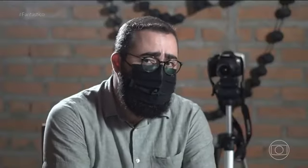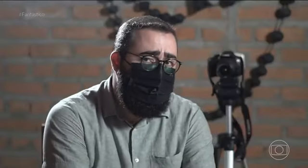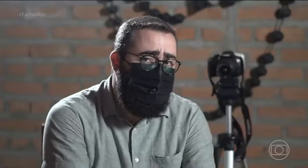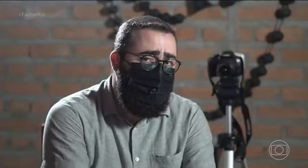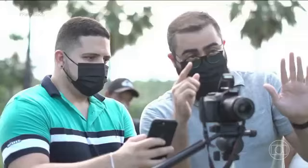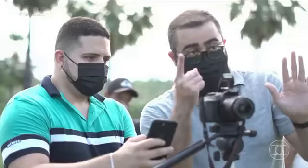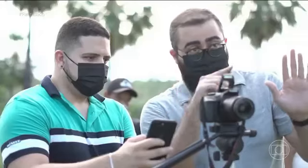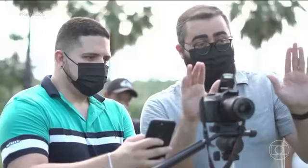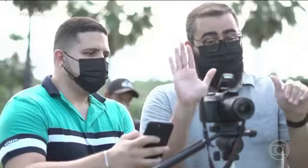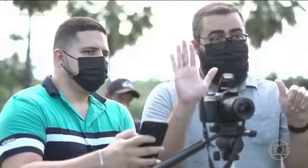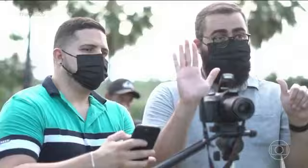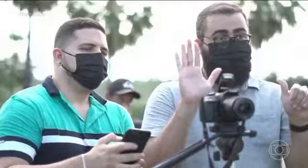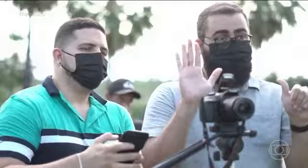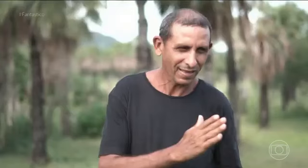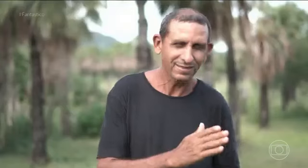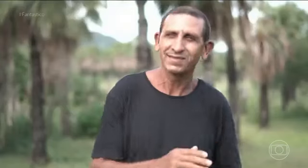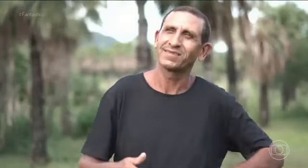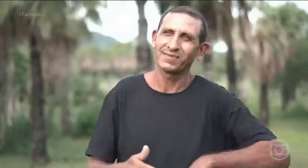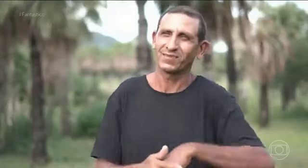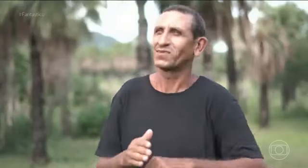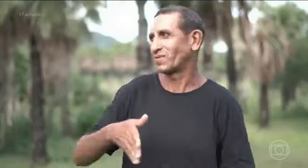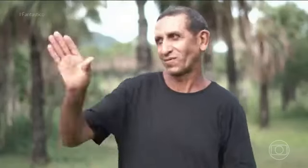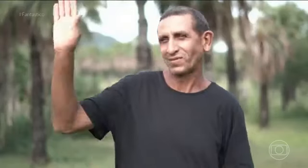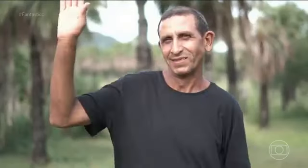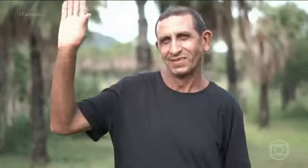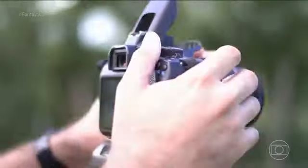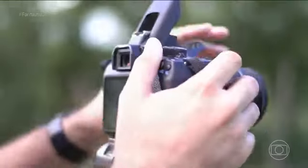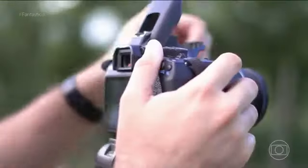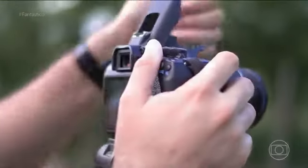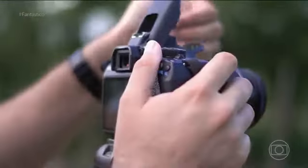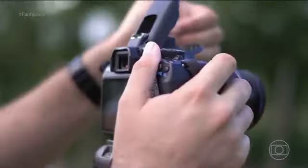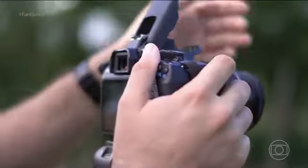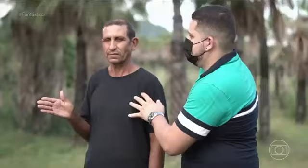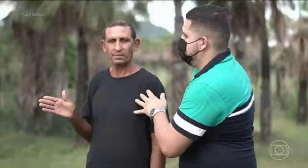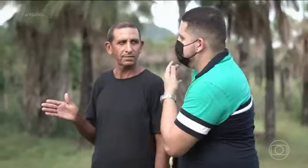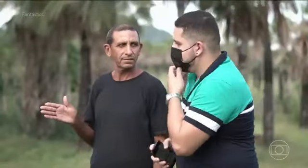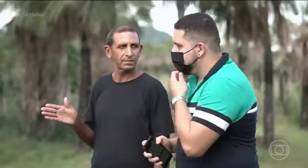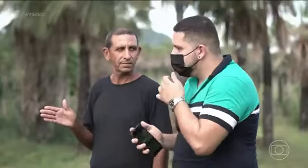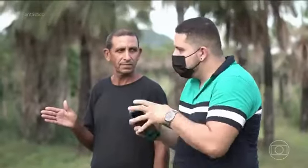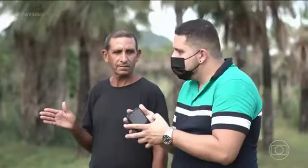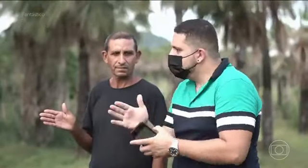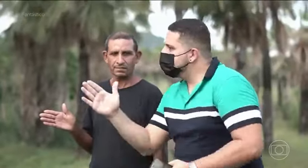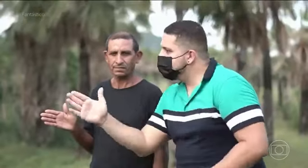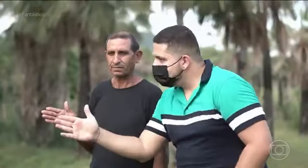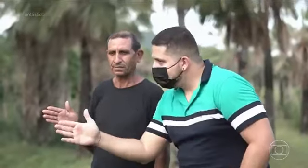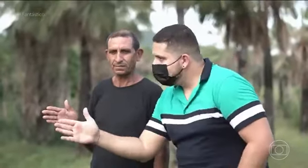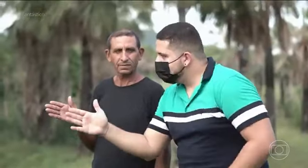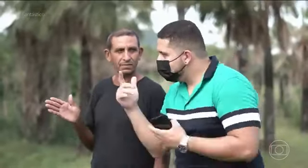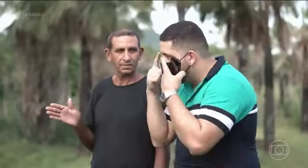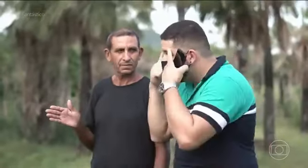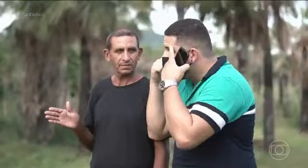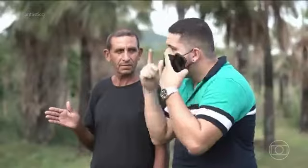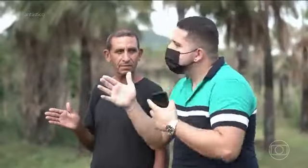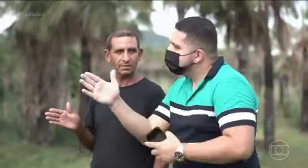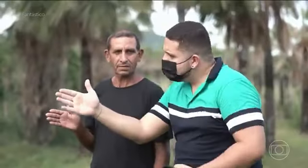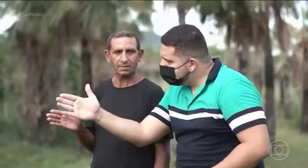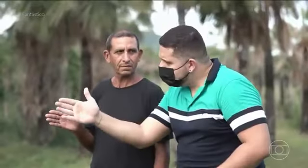língua. Os pesquisadores também querem traçar uma comparação entre o caso brasileiro e os casos de outras duas